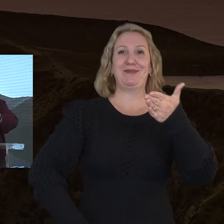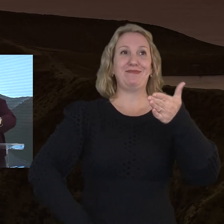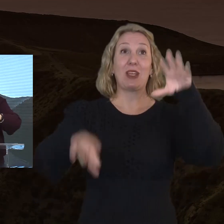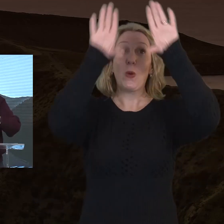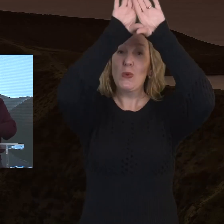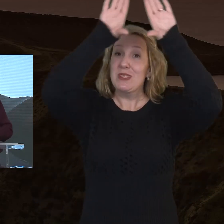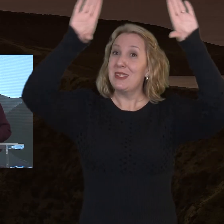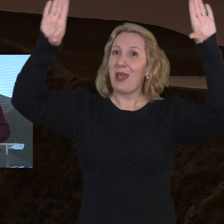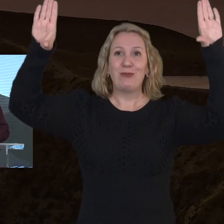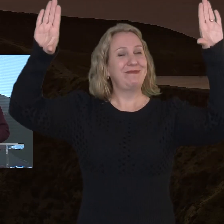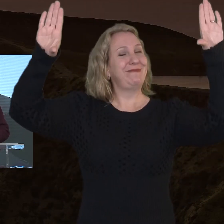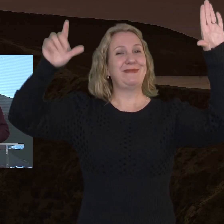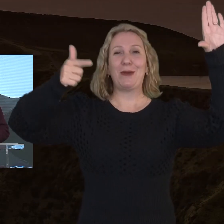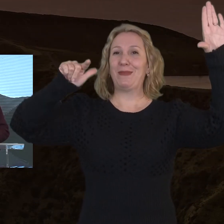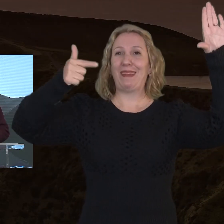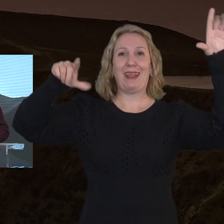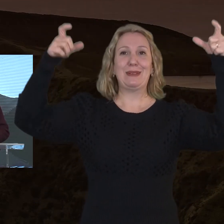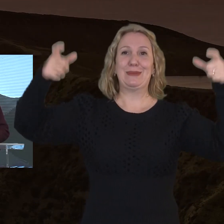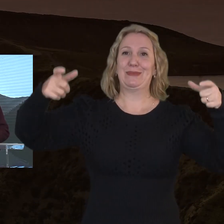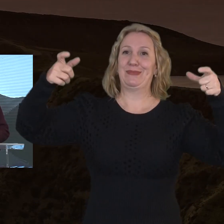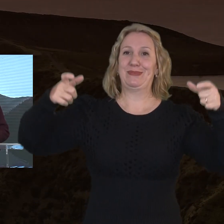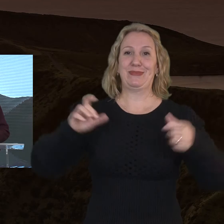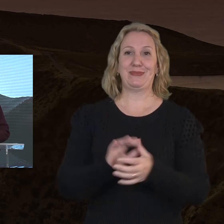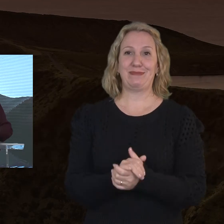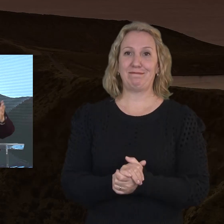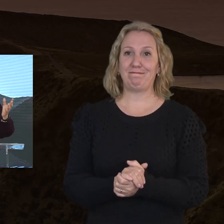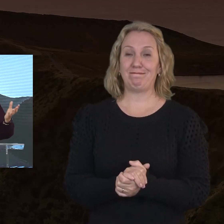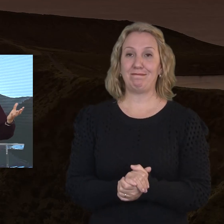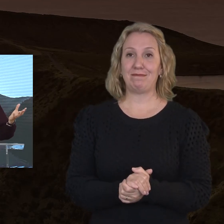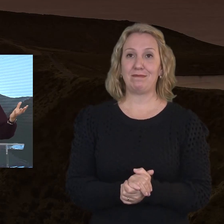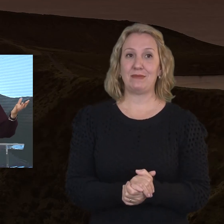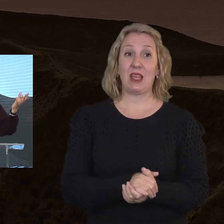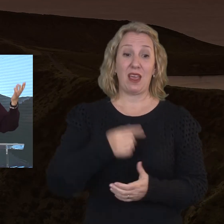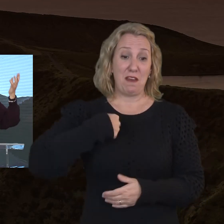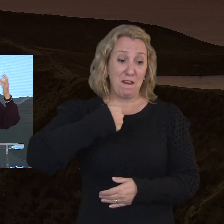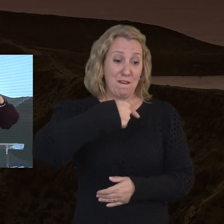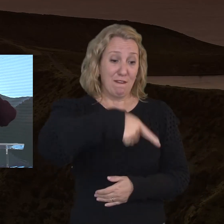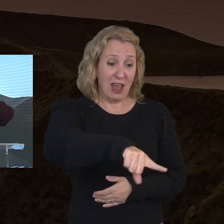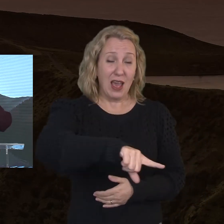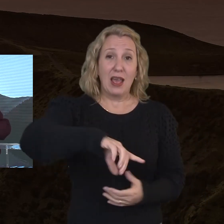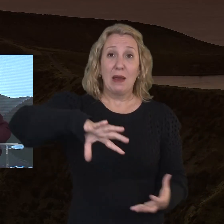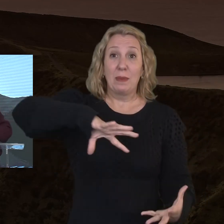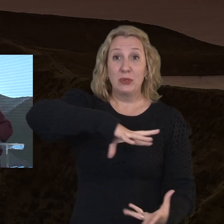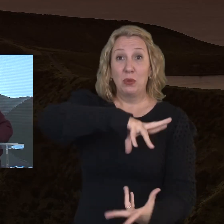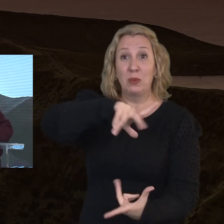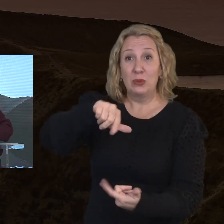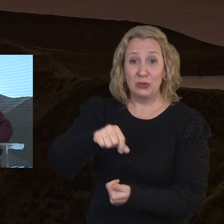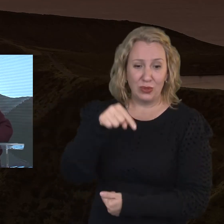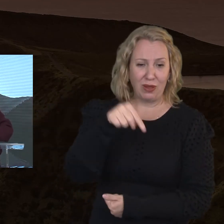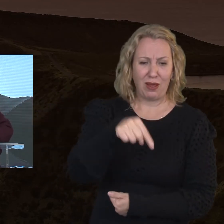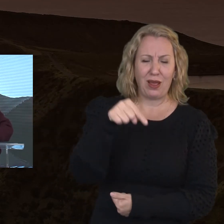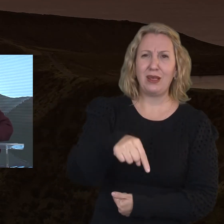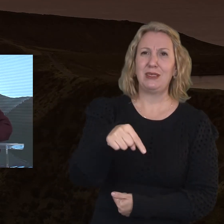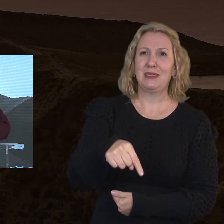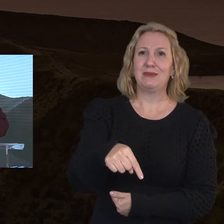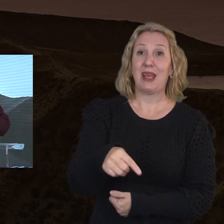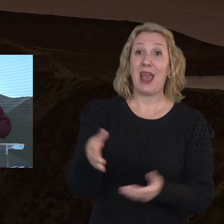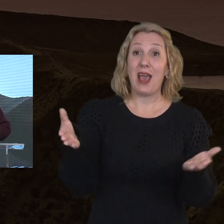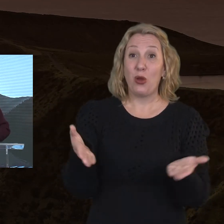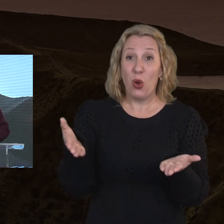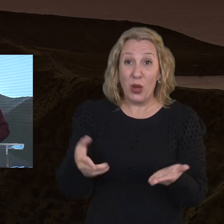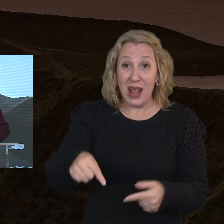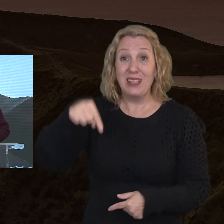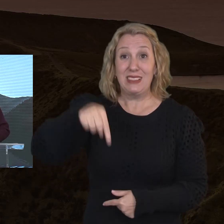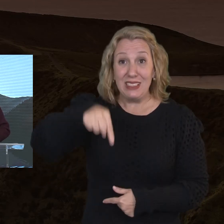e para as pessoas aqui na terra ah tá então eles vão ser jogados para terra puxão